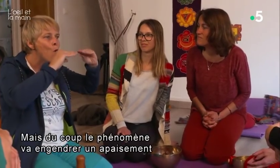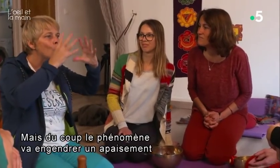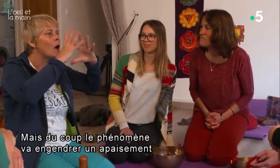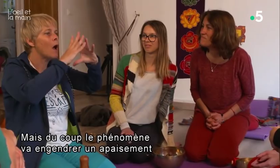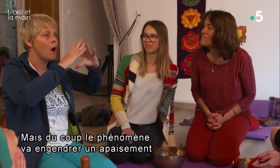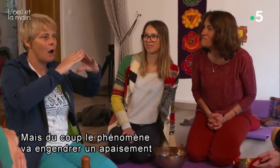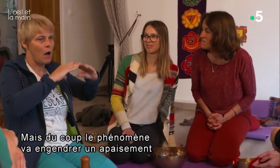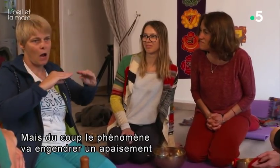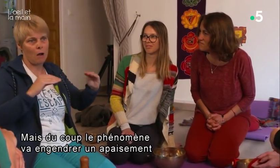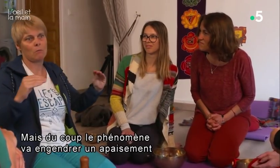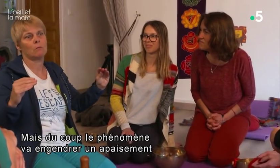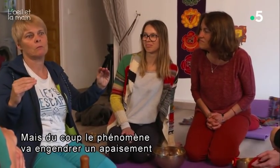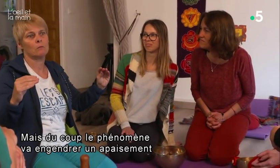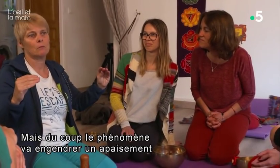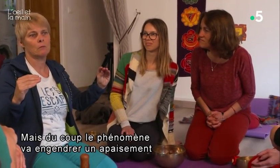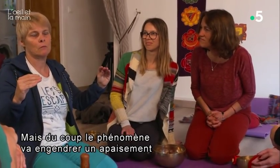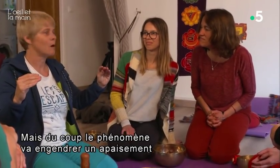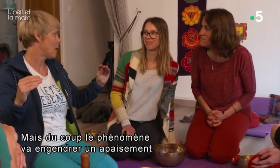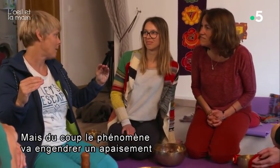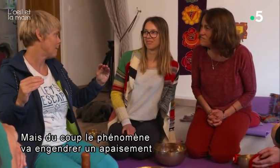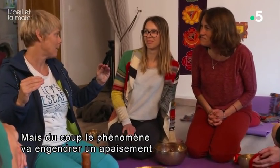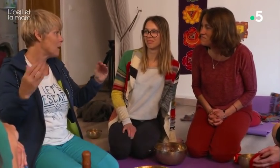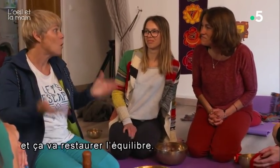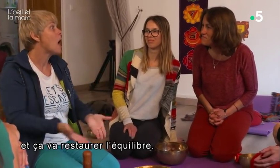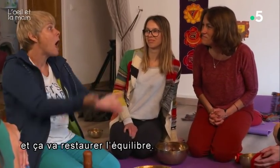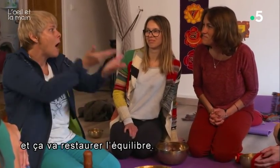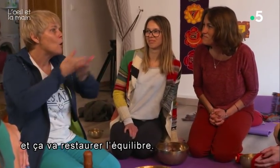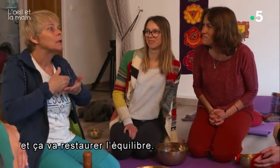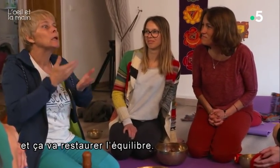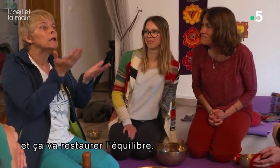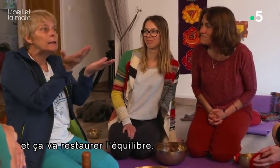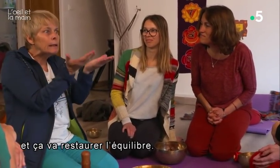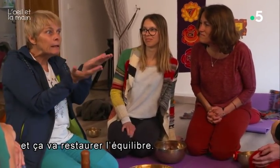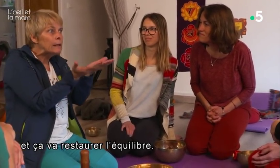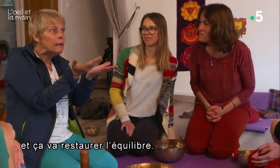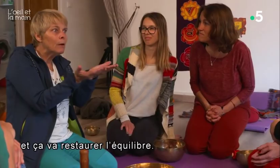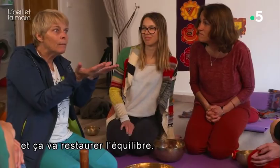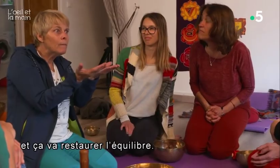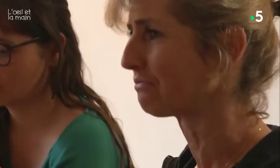Mais du coup, le phénomène va engendrer un apaisement et ça va restaurer l'équilibre.